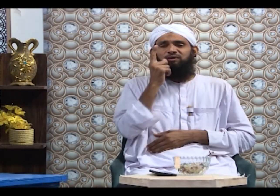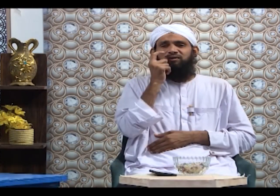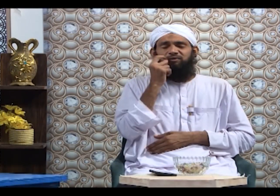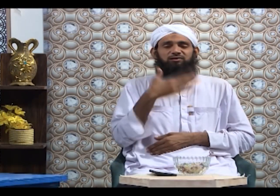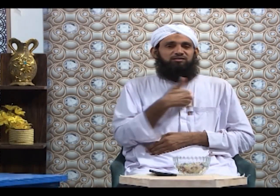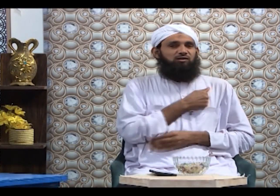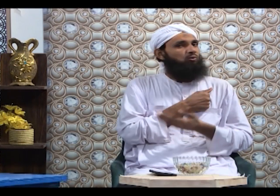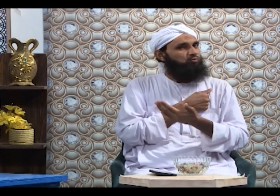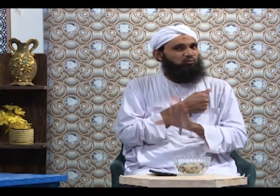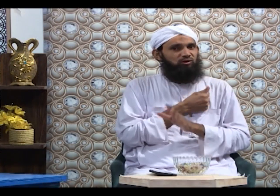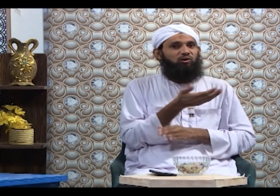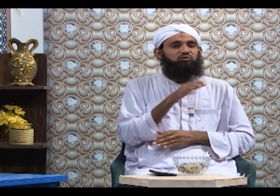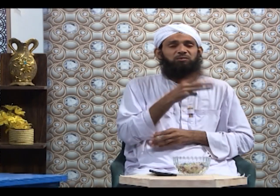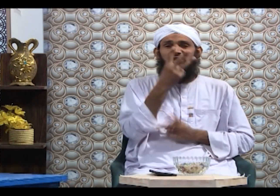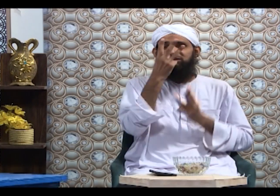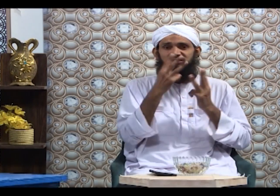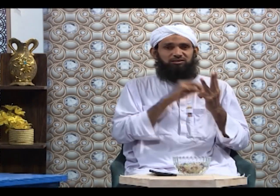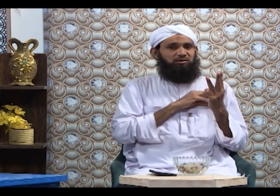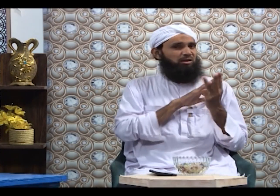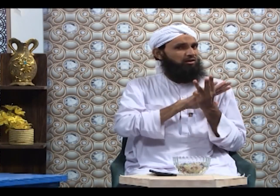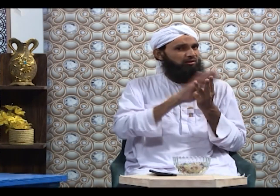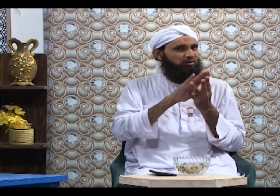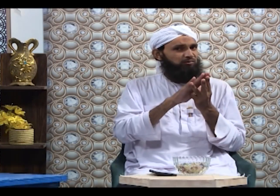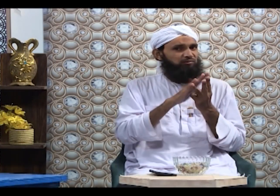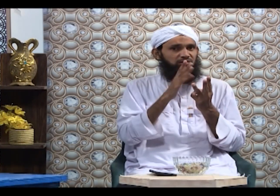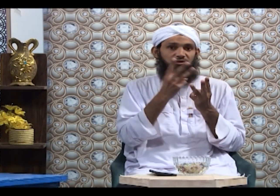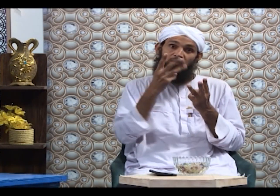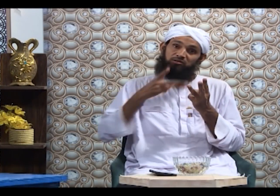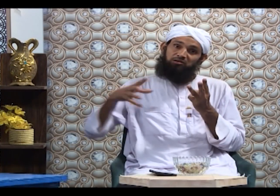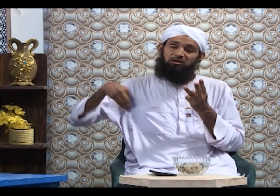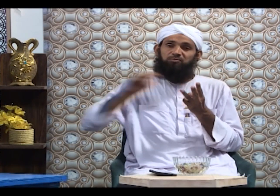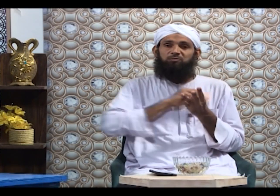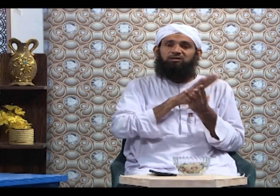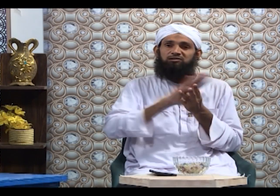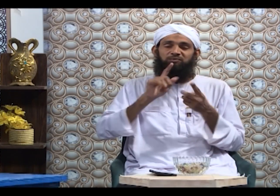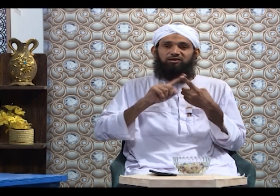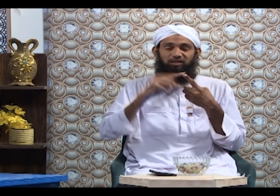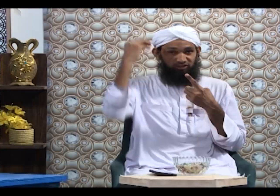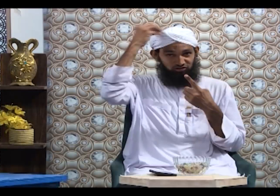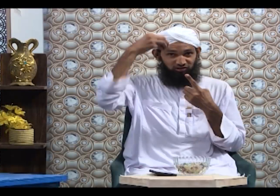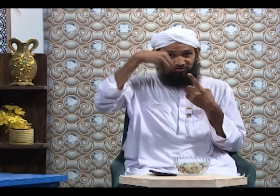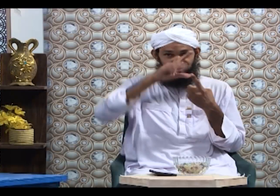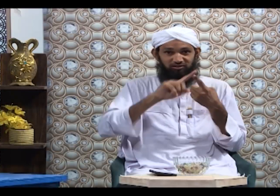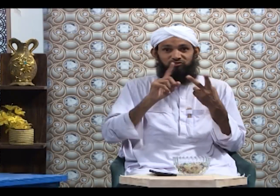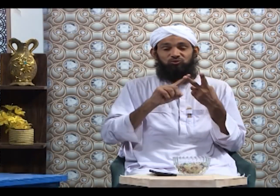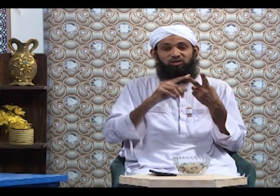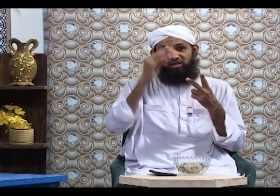اس کے تمام اعمال ختم ہو جاتے ہیں۔ نمبر 1 صدقہ جاریہ، نمبر 2 ایسا علم جس سے نفع اٹھایا جائے، اور نمبر